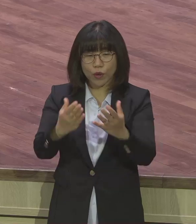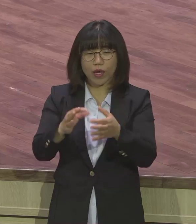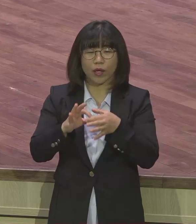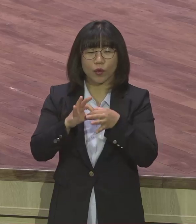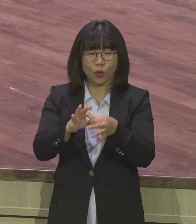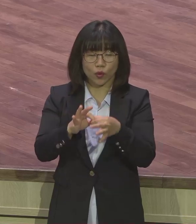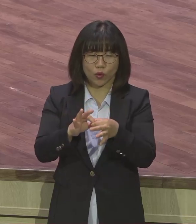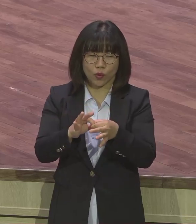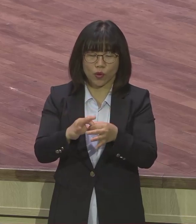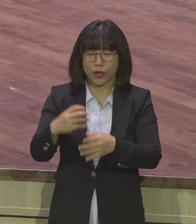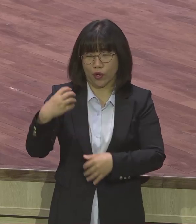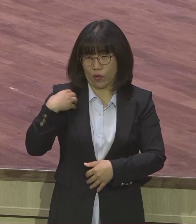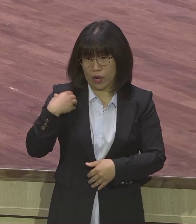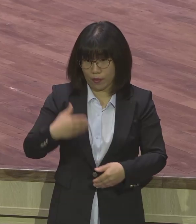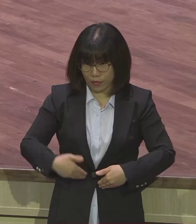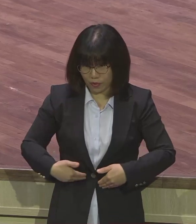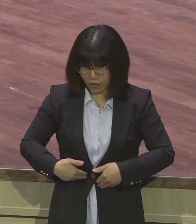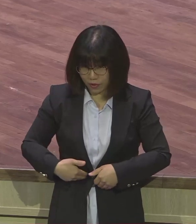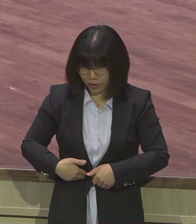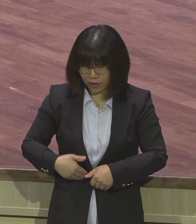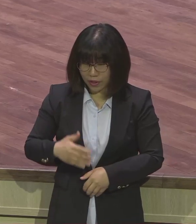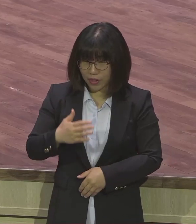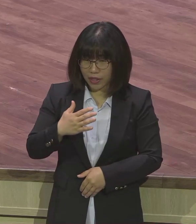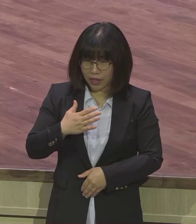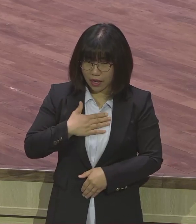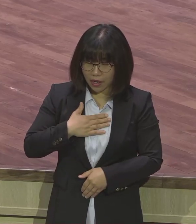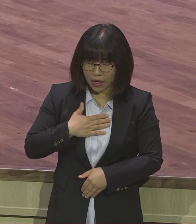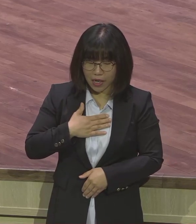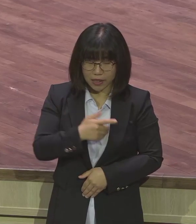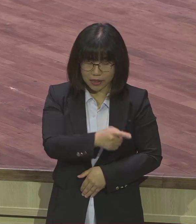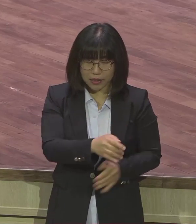아멘. 내가 축복의 통로니까 그 역할을 해보라고요.